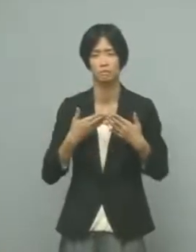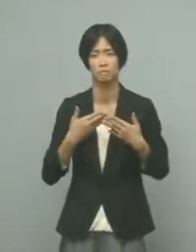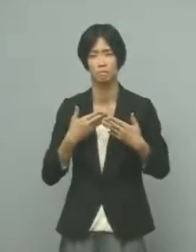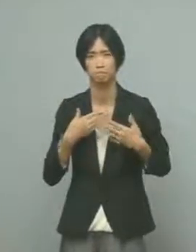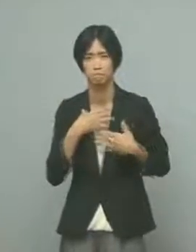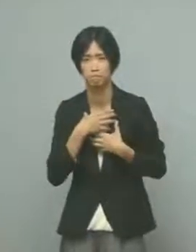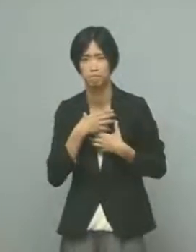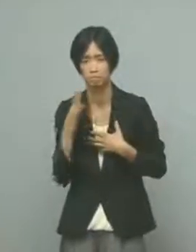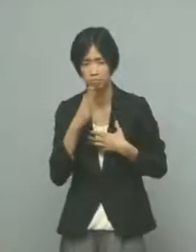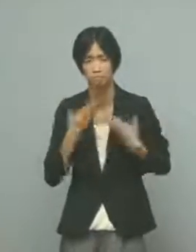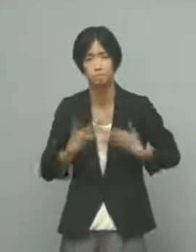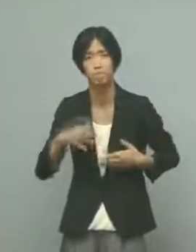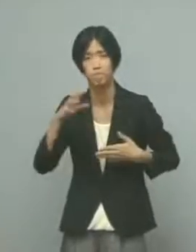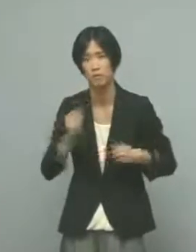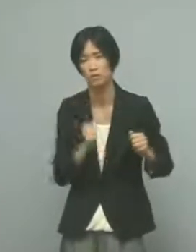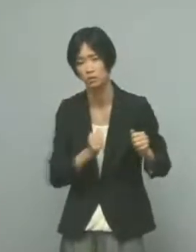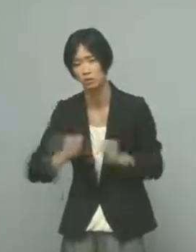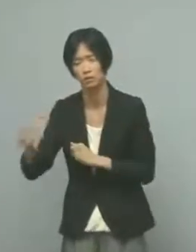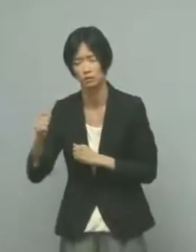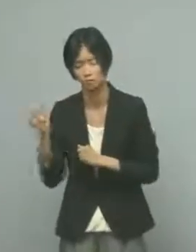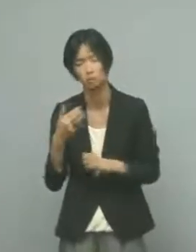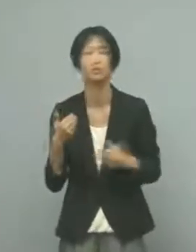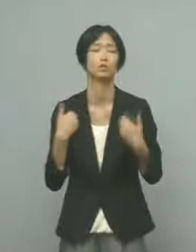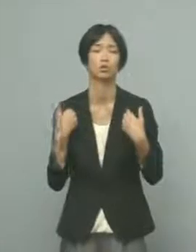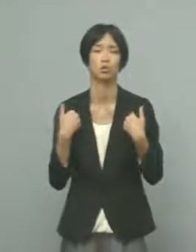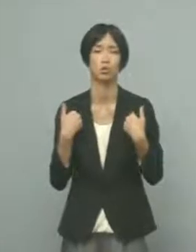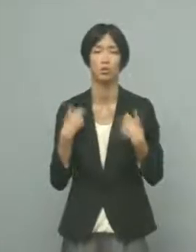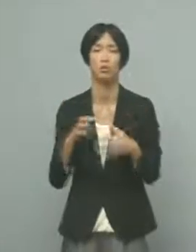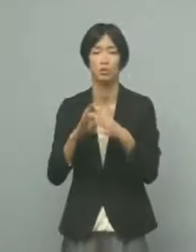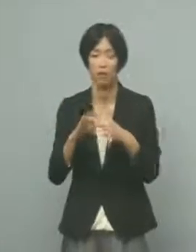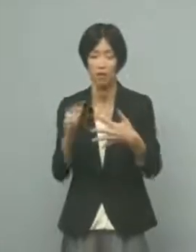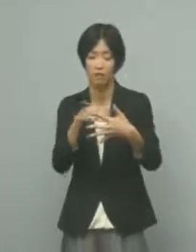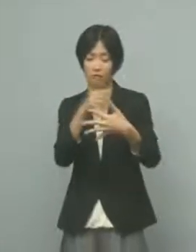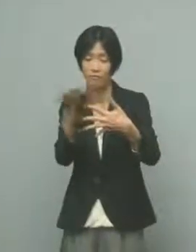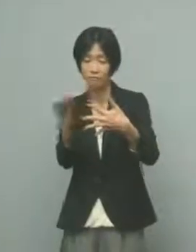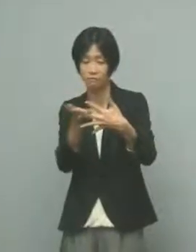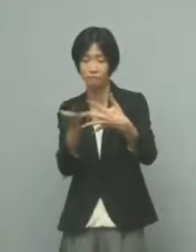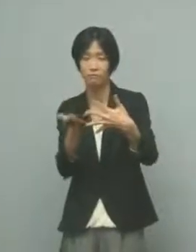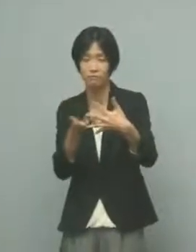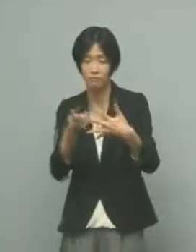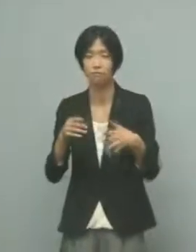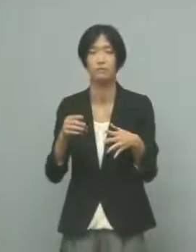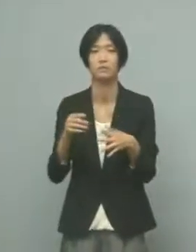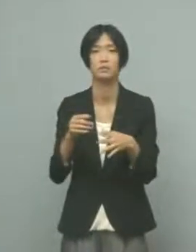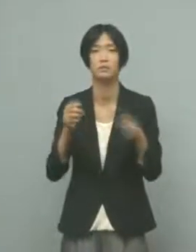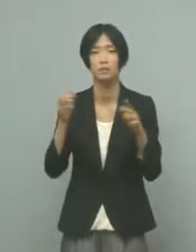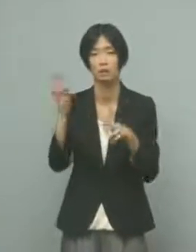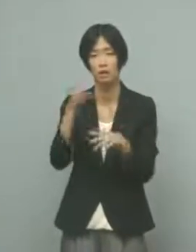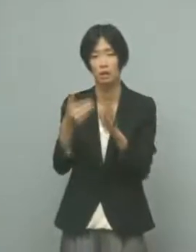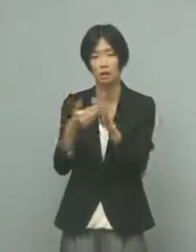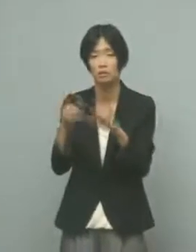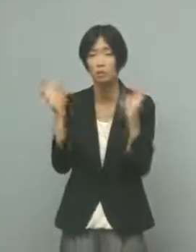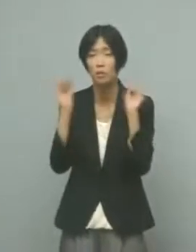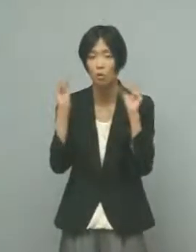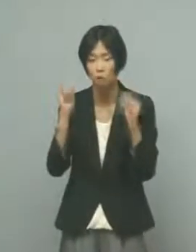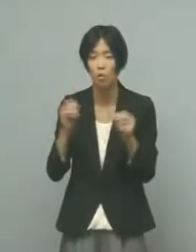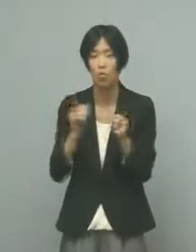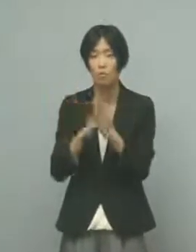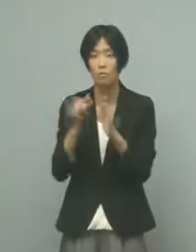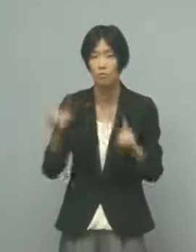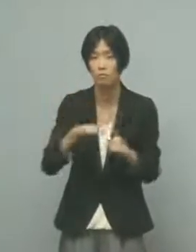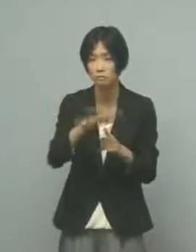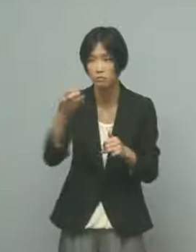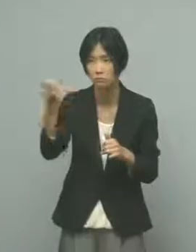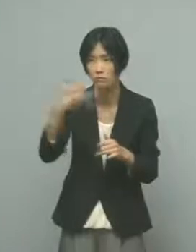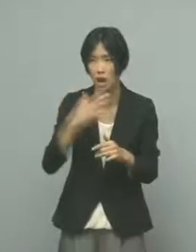何よりも重要であります。新たな警戒レベルを用いた防災情報が県民の皆様の避難